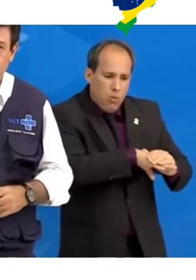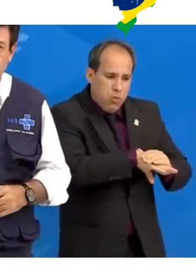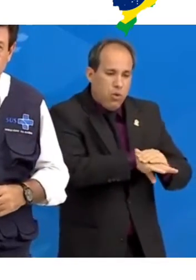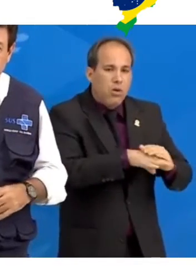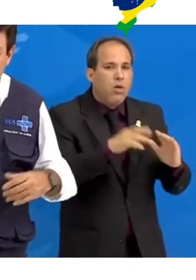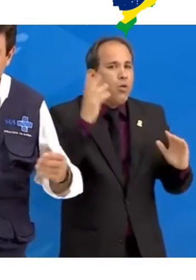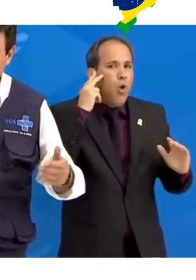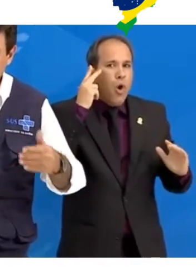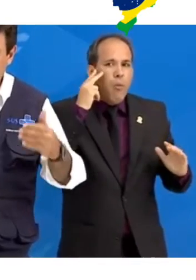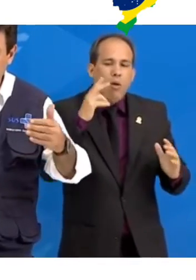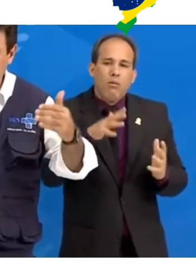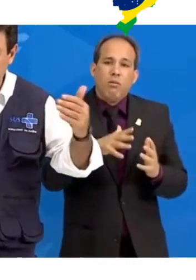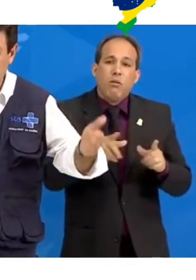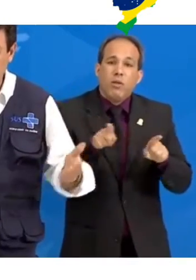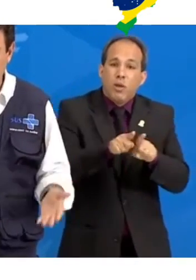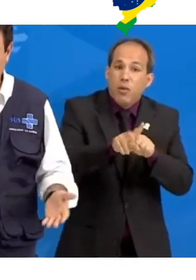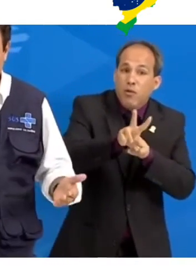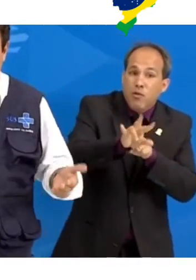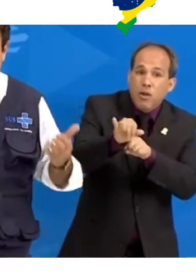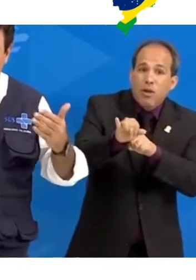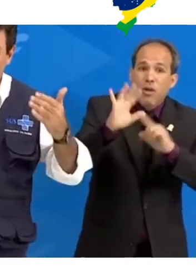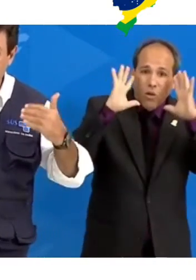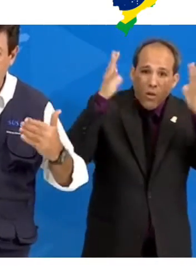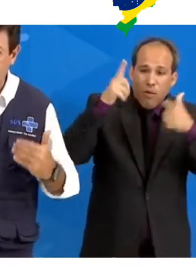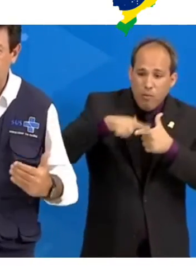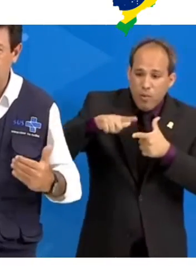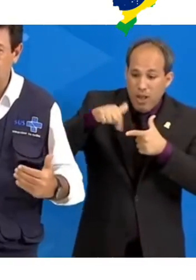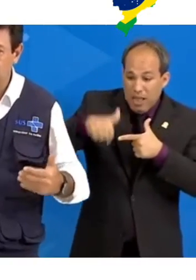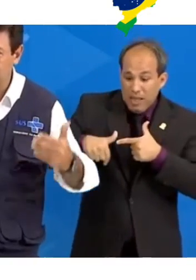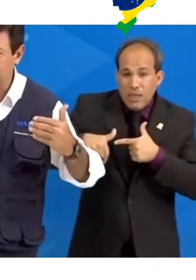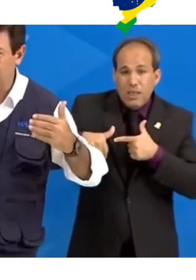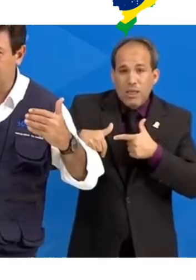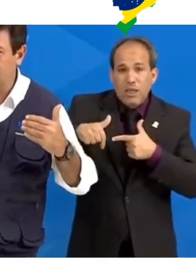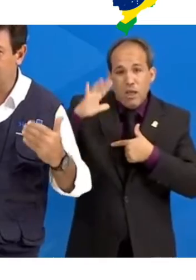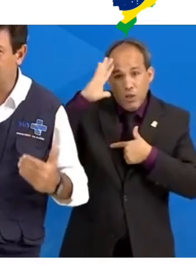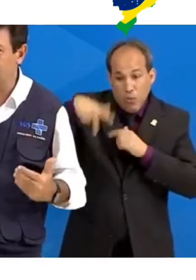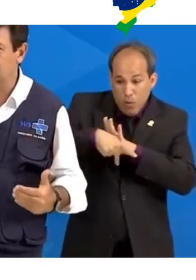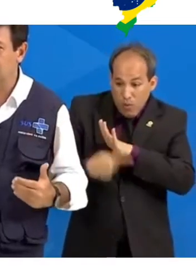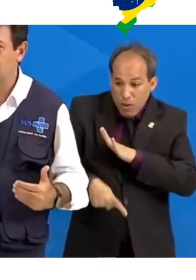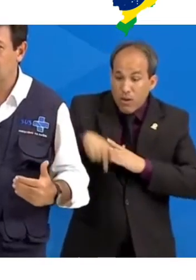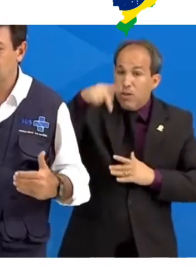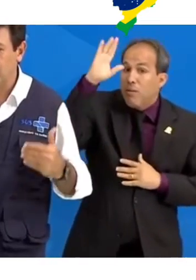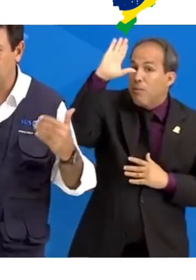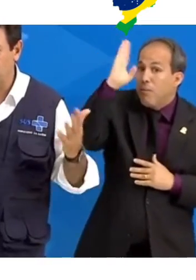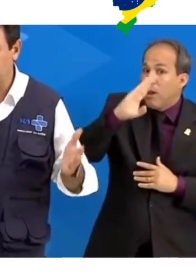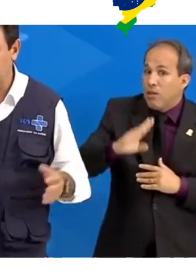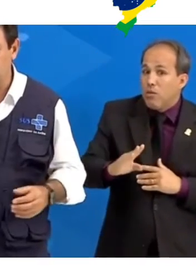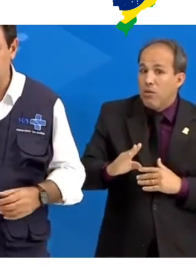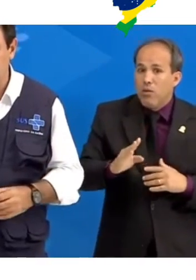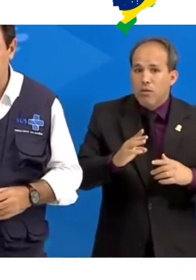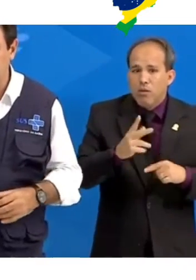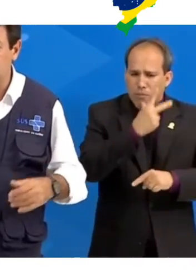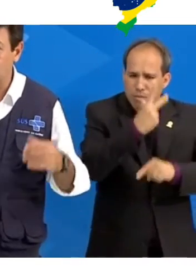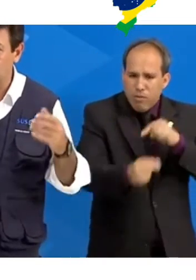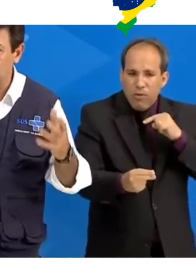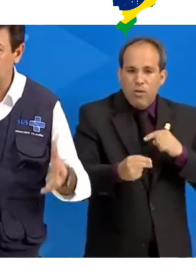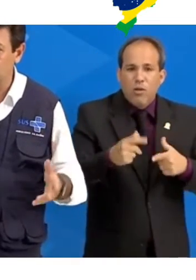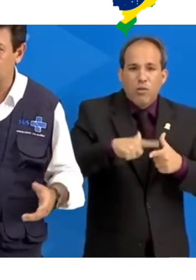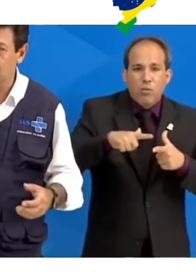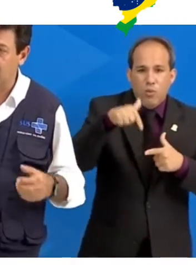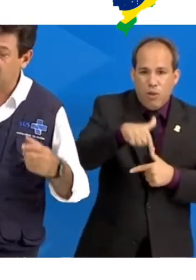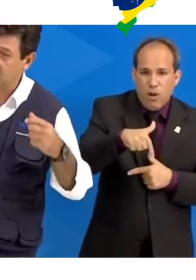regulador, devemos padronizar soluções nossas, brasileiras, para enfrentamento da crise.